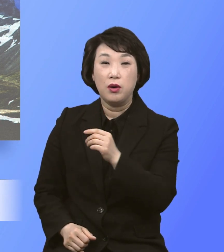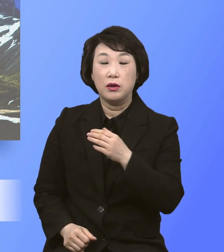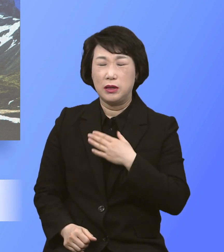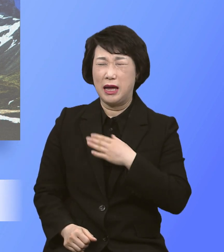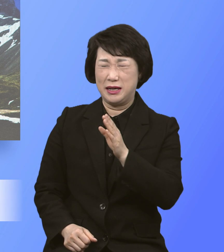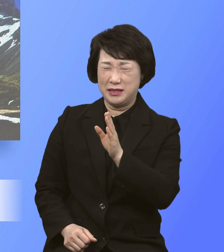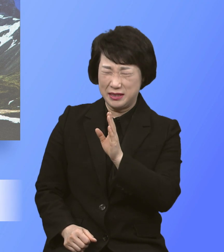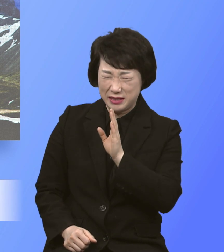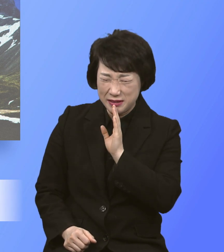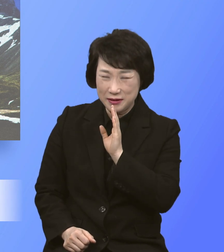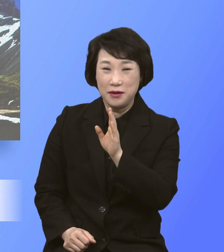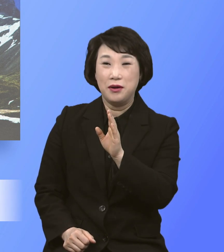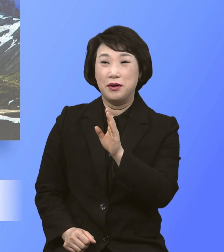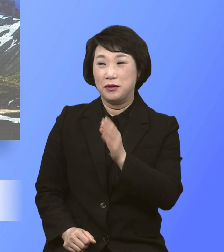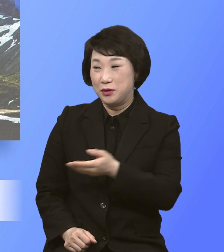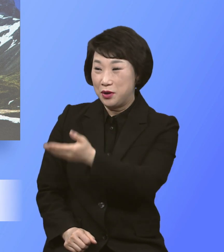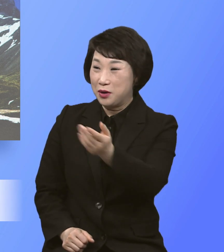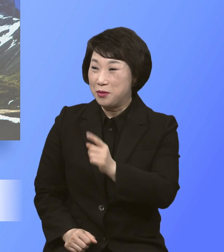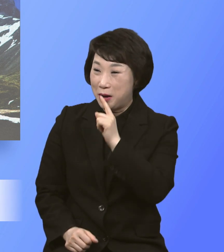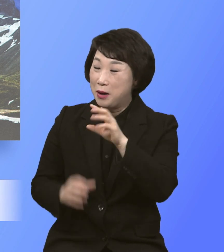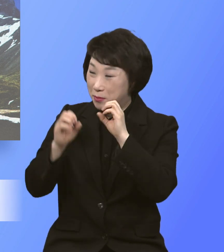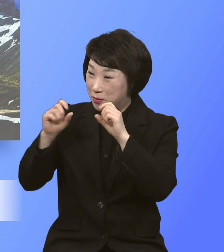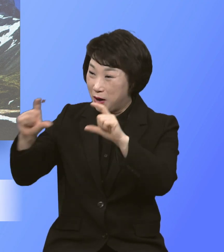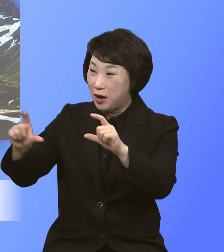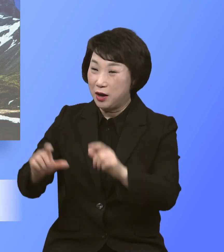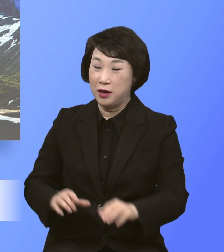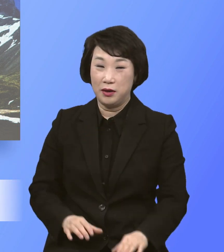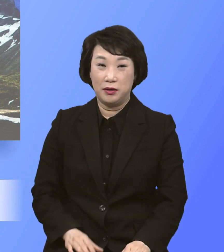내가 진실로 너희에게 이르노니